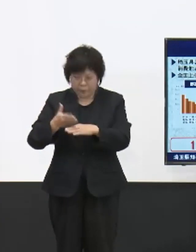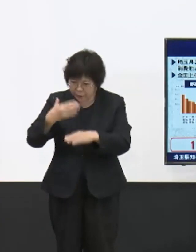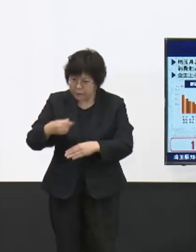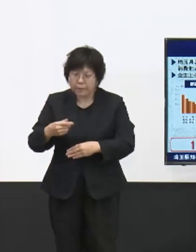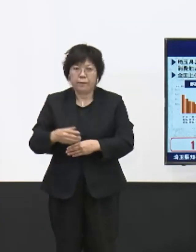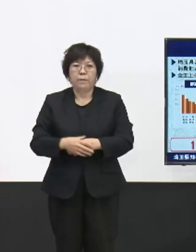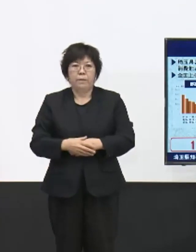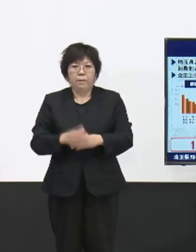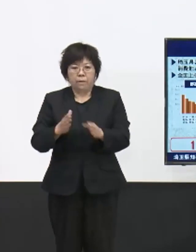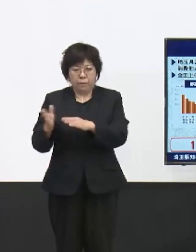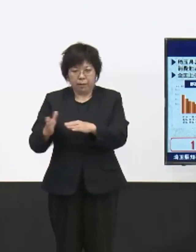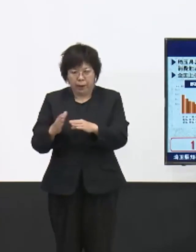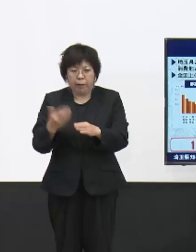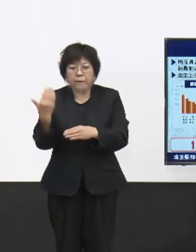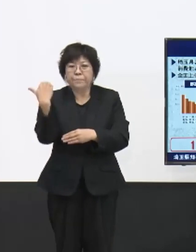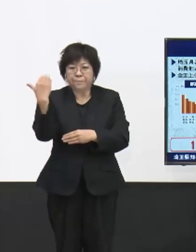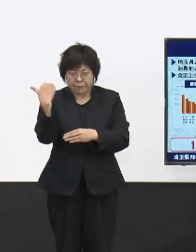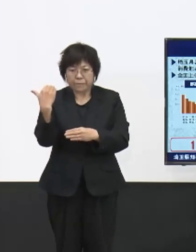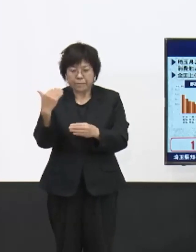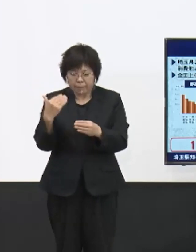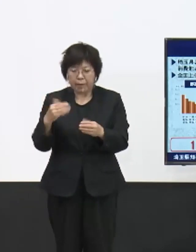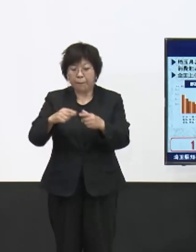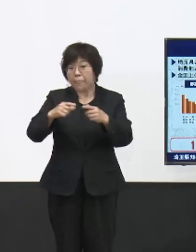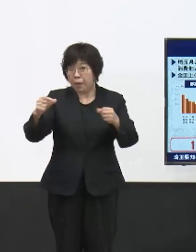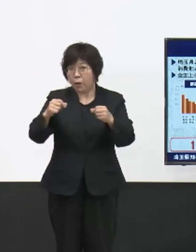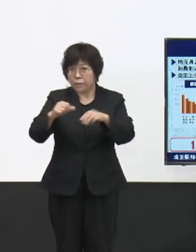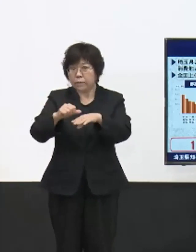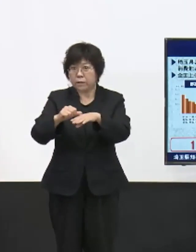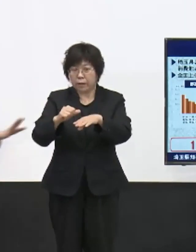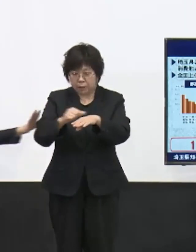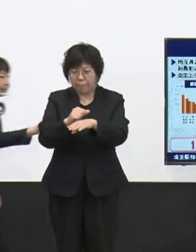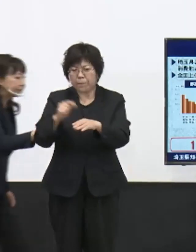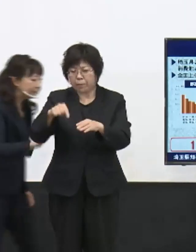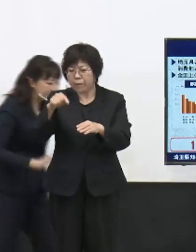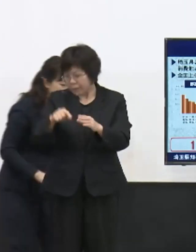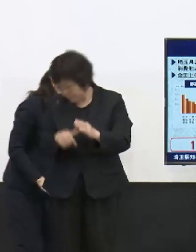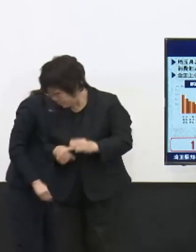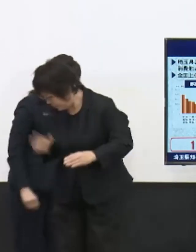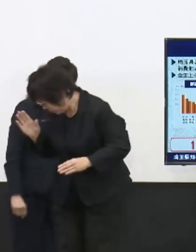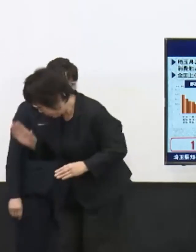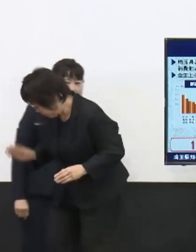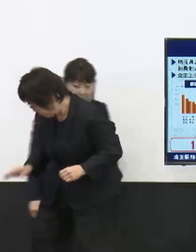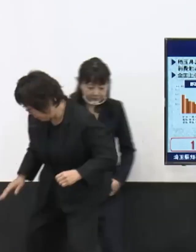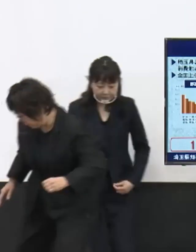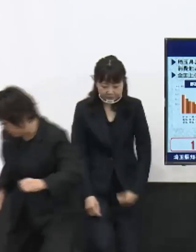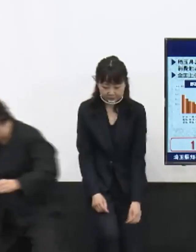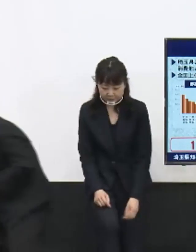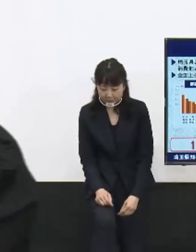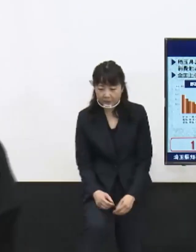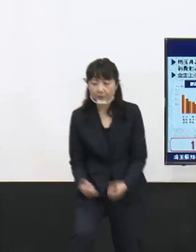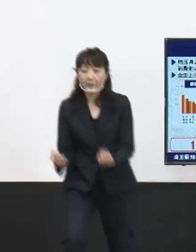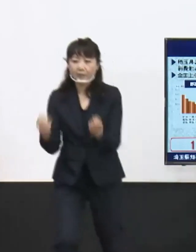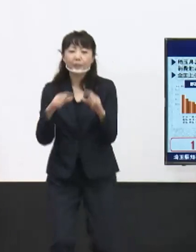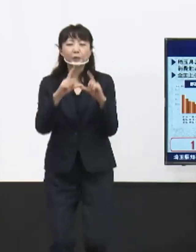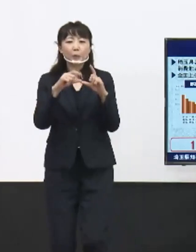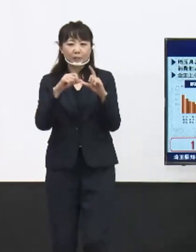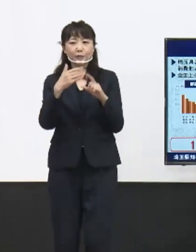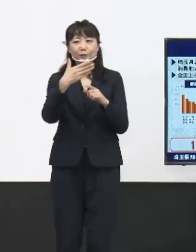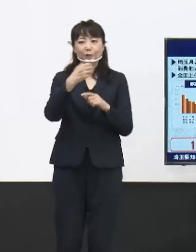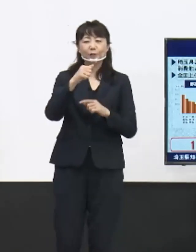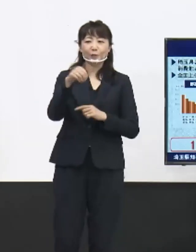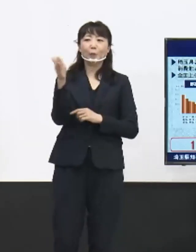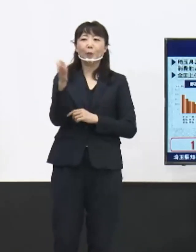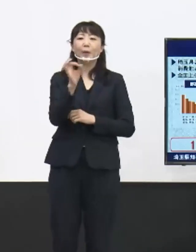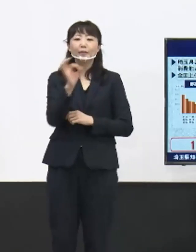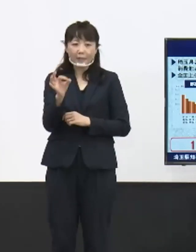過去の戦績、日本代表戦、21勝3敗1分け、勝率でいうと 95%、あるいはその